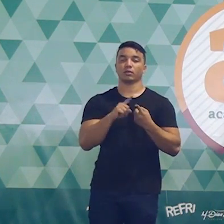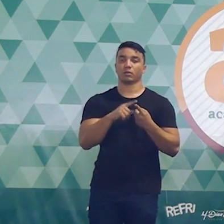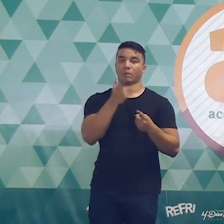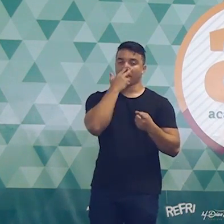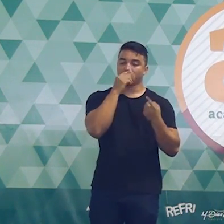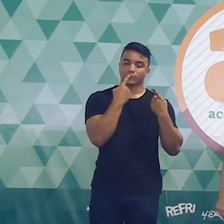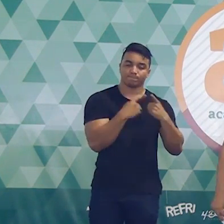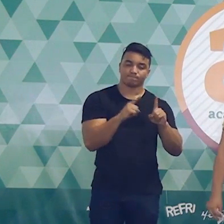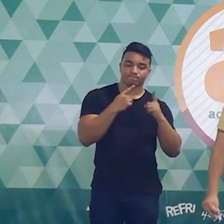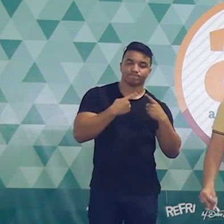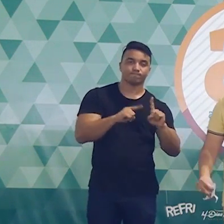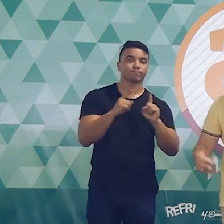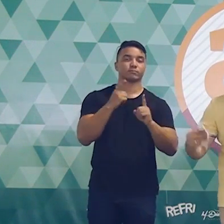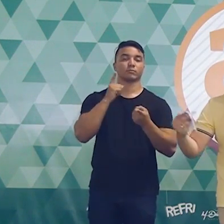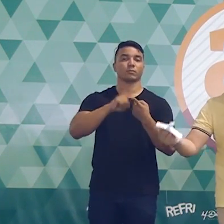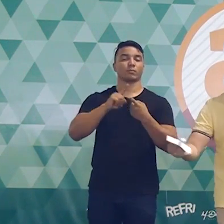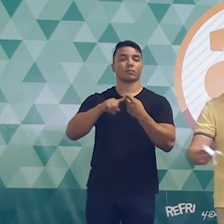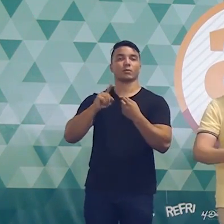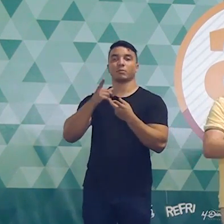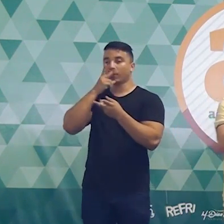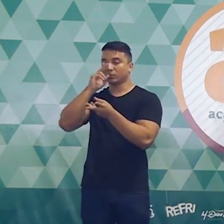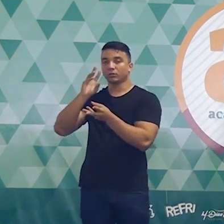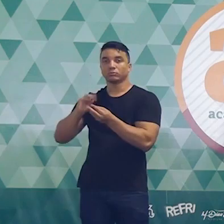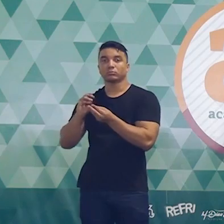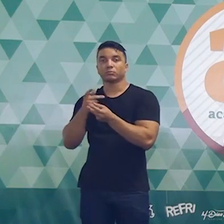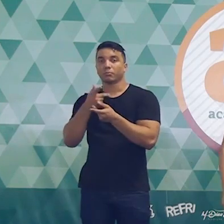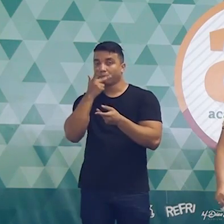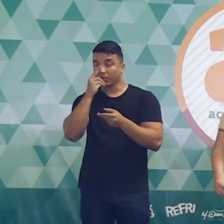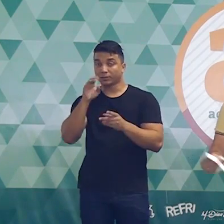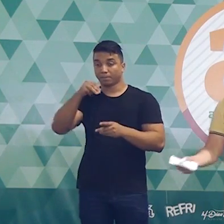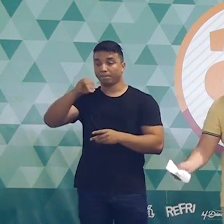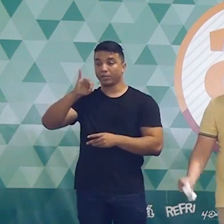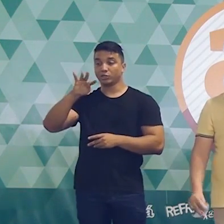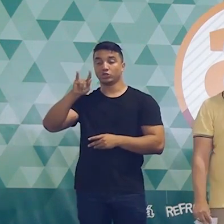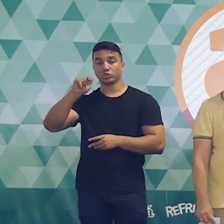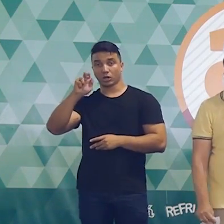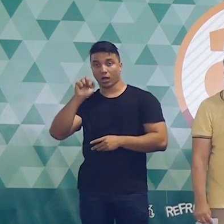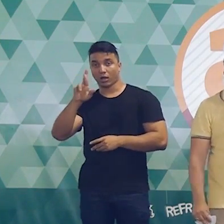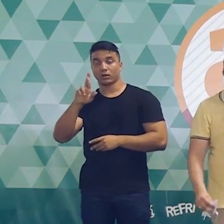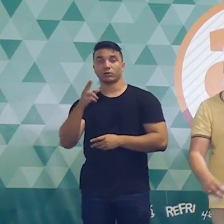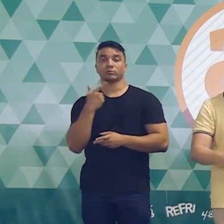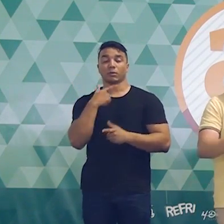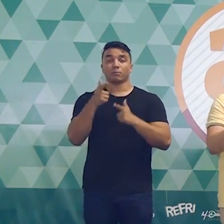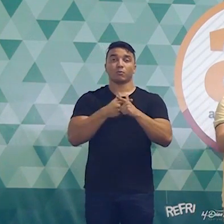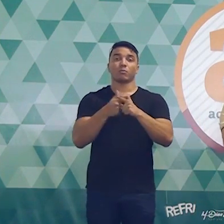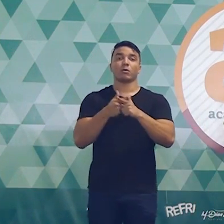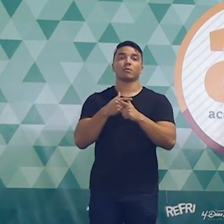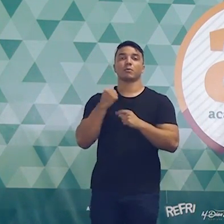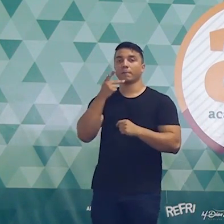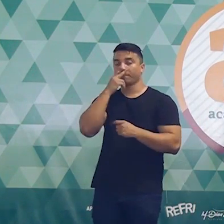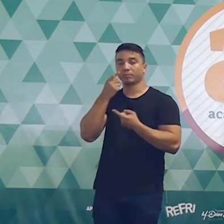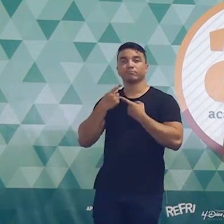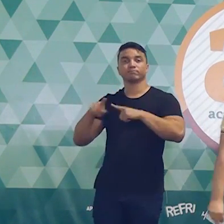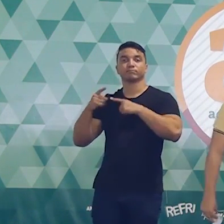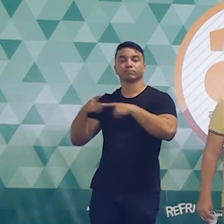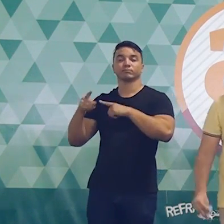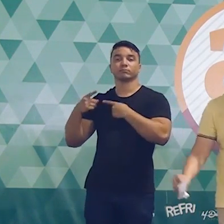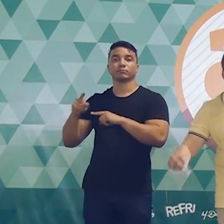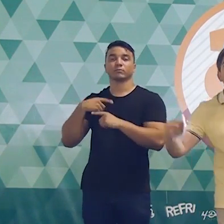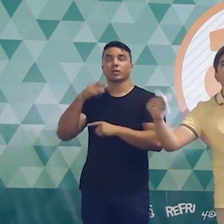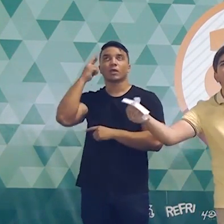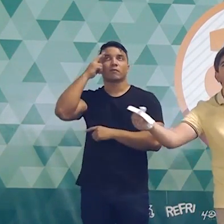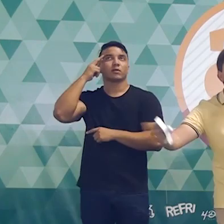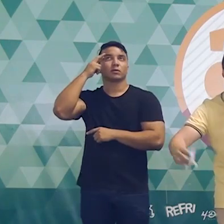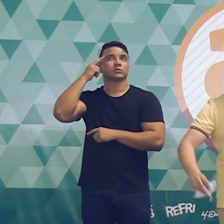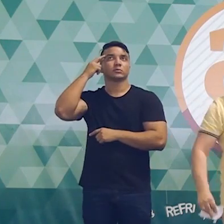de provocar, a fim de reduzir, de mitigar determinado problema, a fim de provocar alguma reflexão,